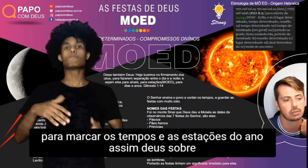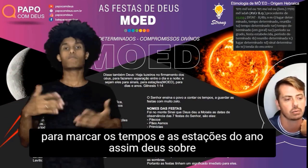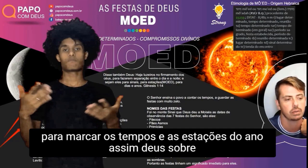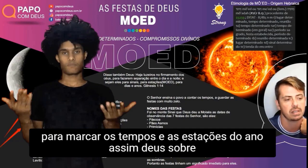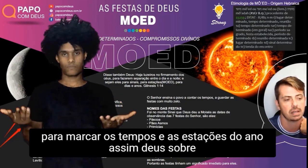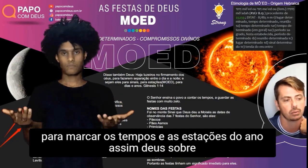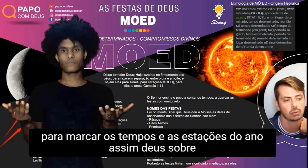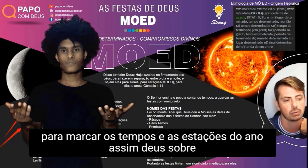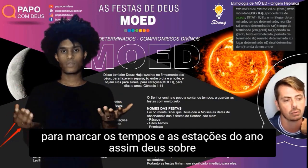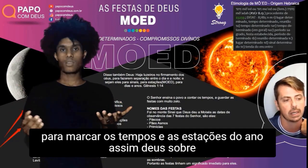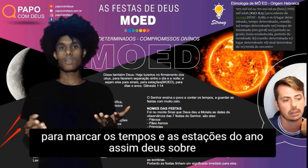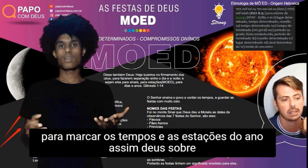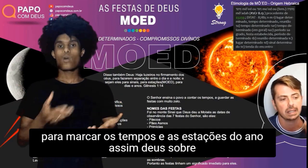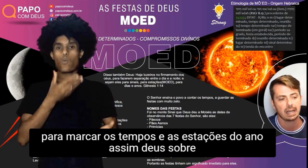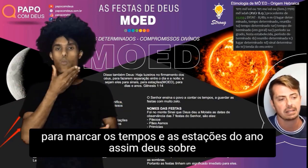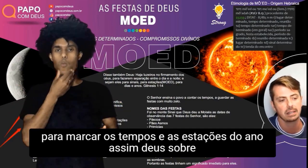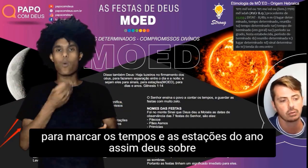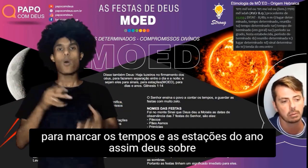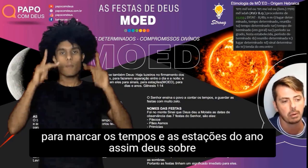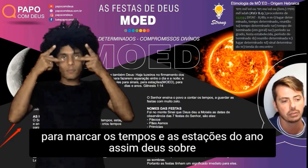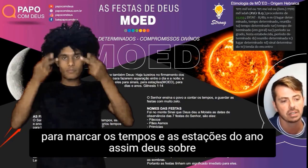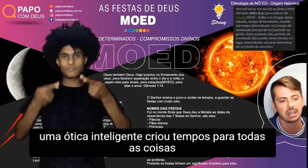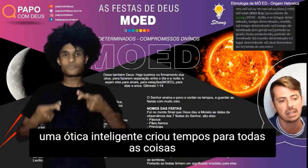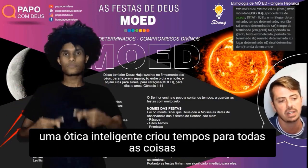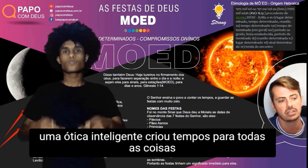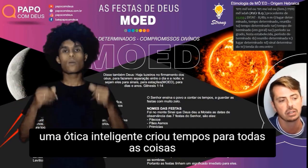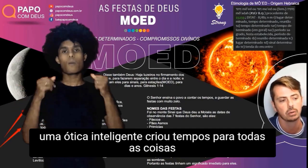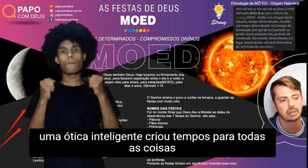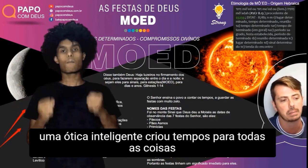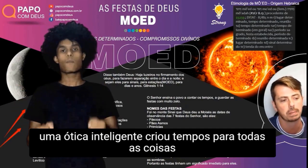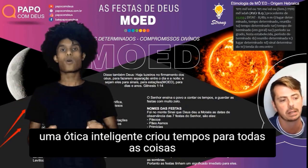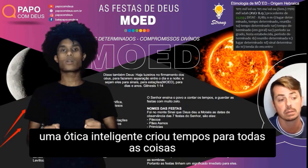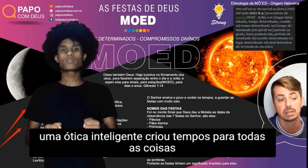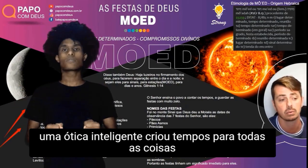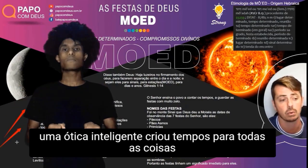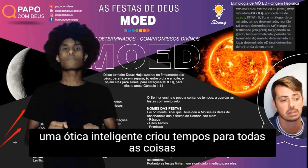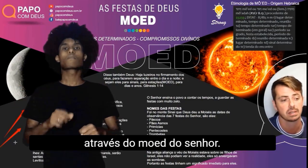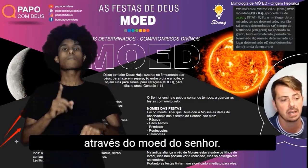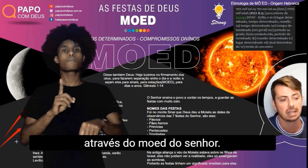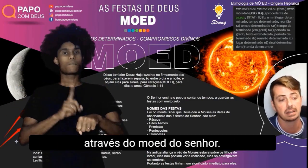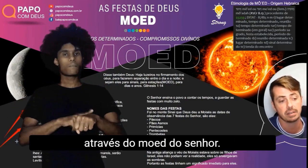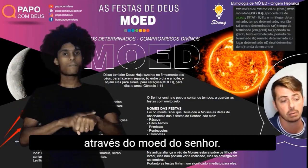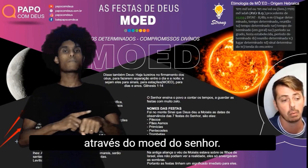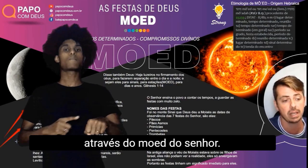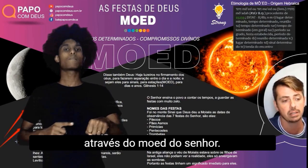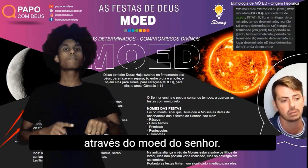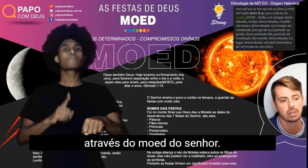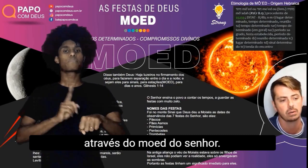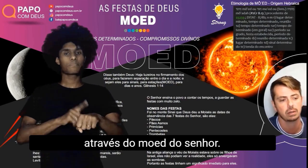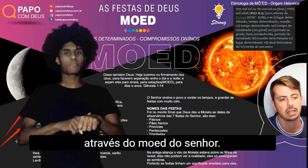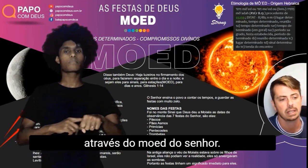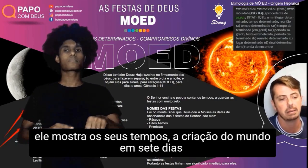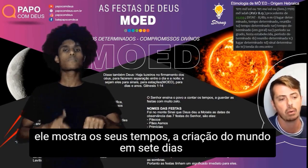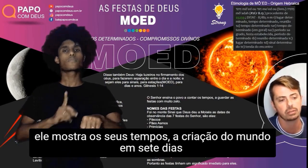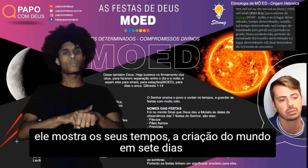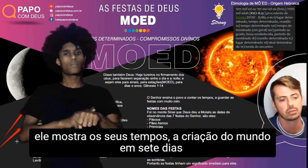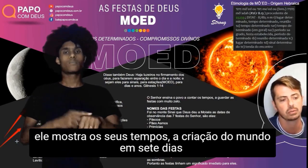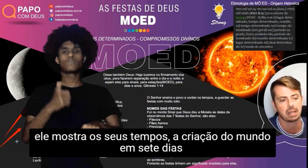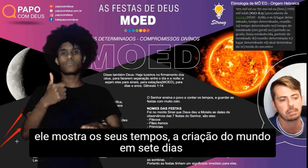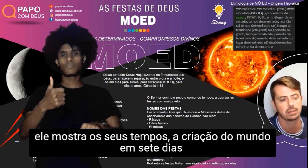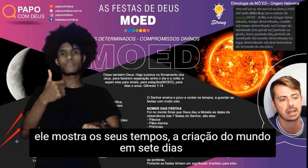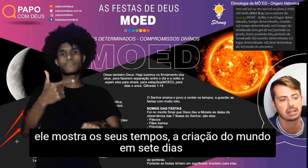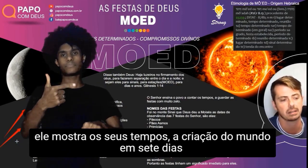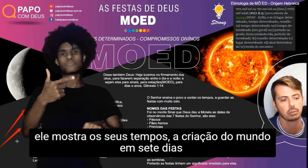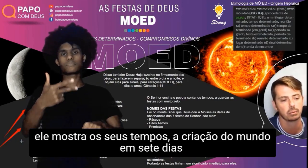e as estações do ano. Assim Deus, sobre uma ótica inteligente, criou tempos para todas as coisas. Através do moed do Senhor, ele mostra os